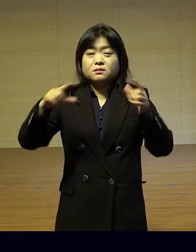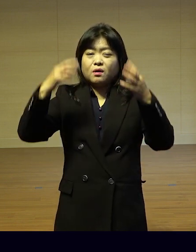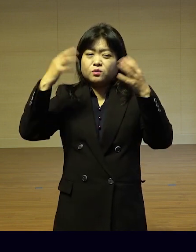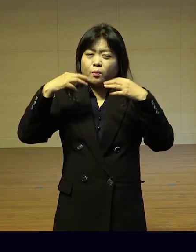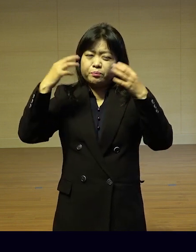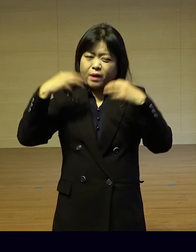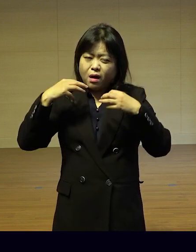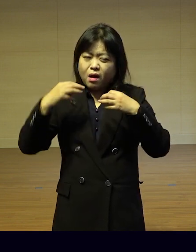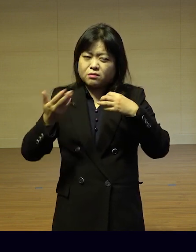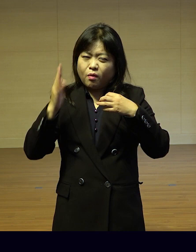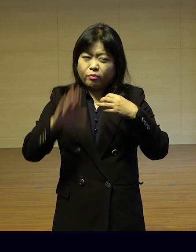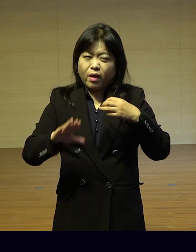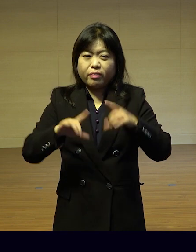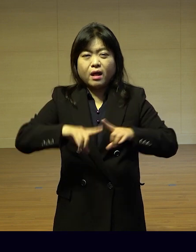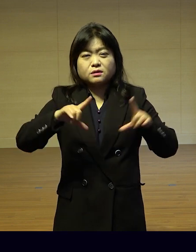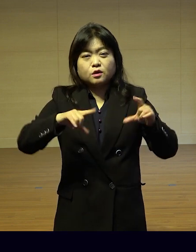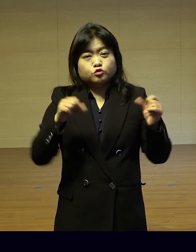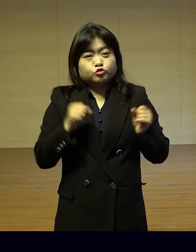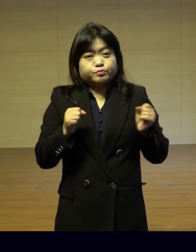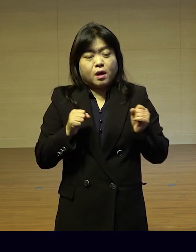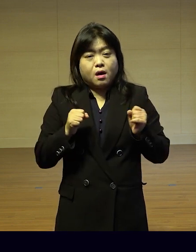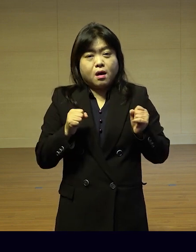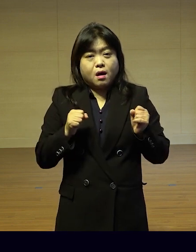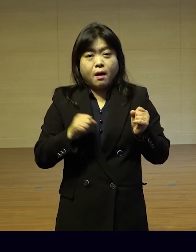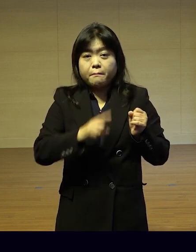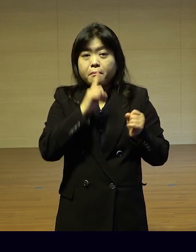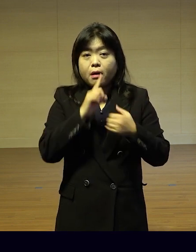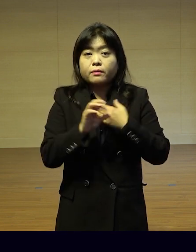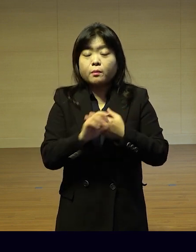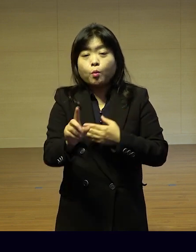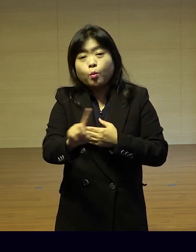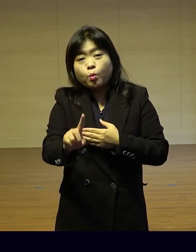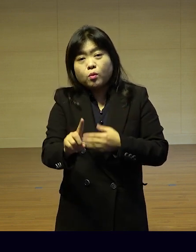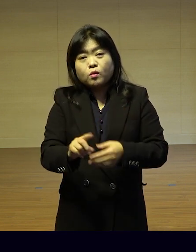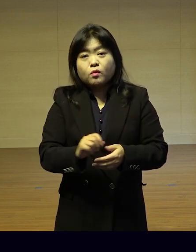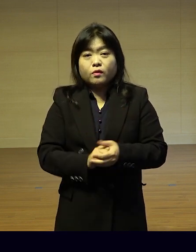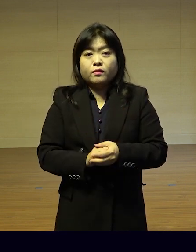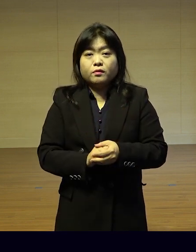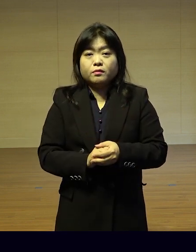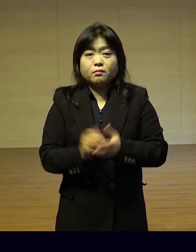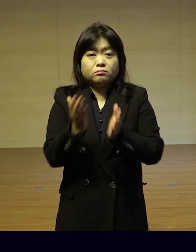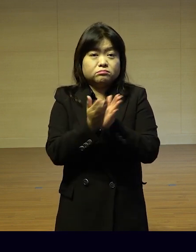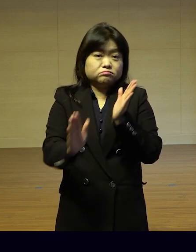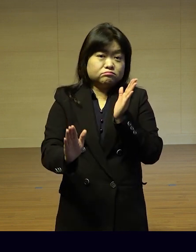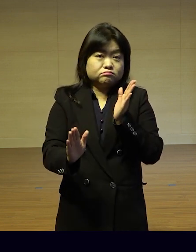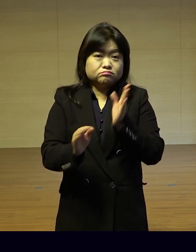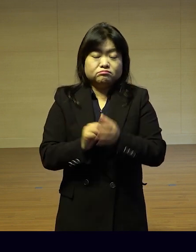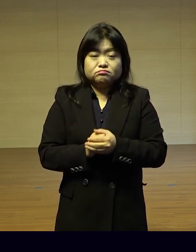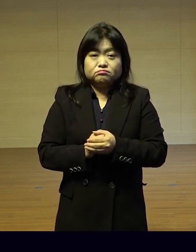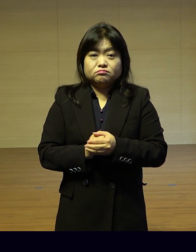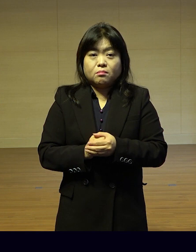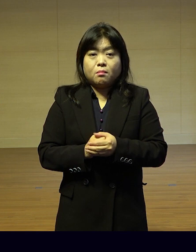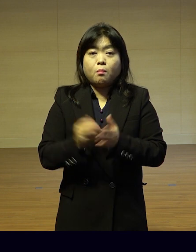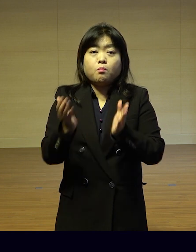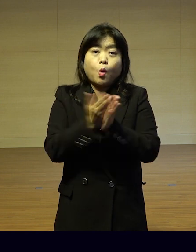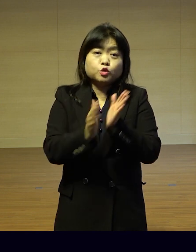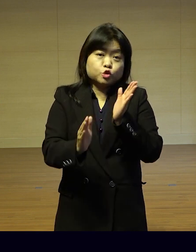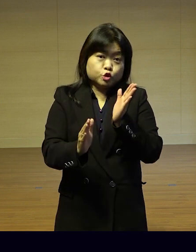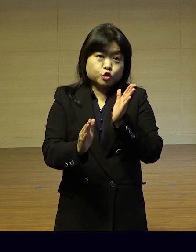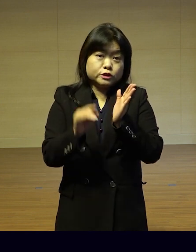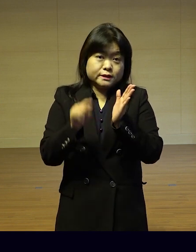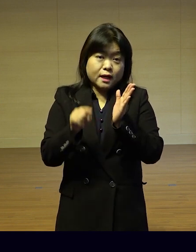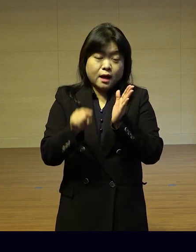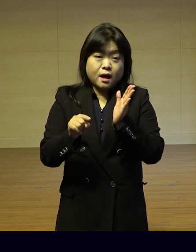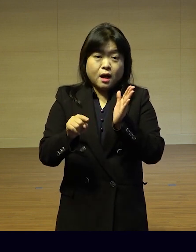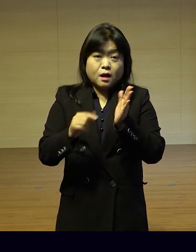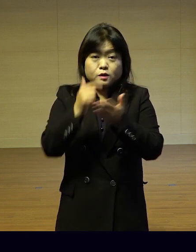지금 날씨가 춥다 이렇게 얘기를 한다면 어떻게 되겠습니까? 이 모순이냐, 그